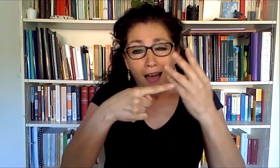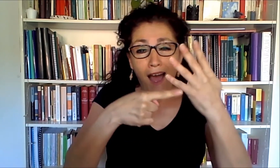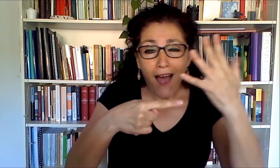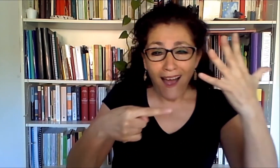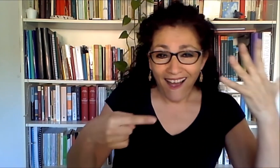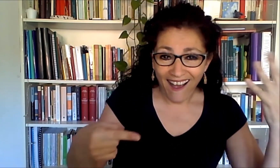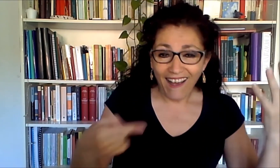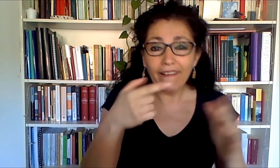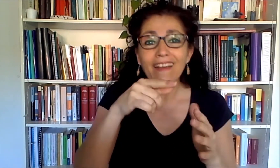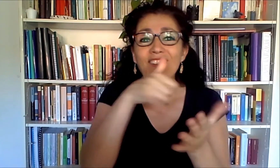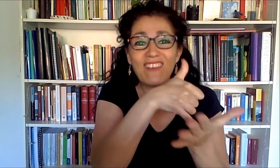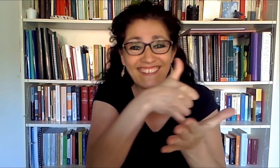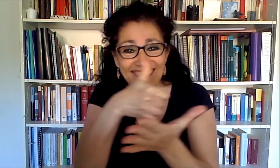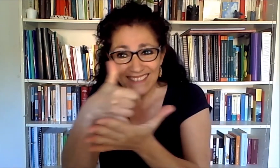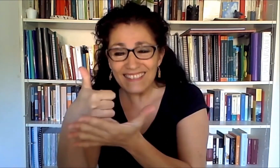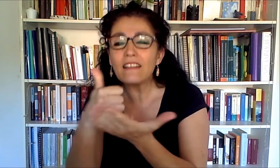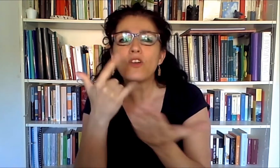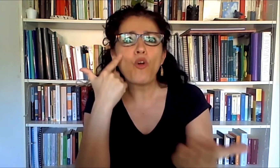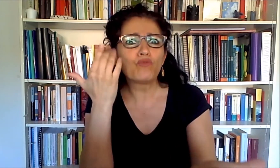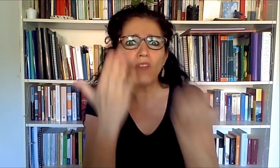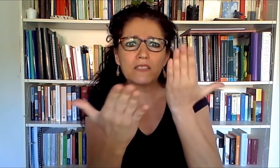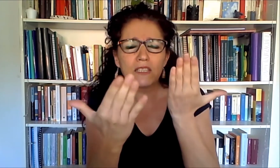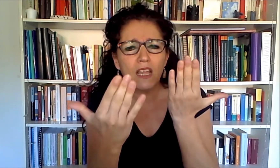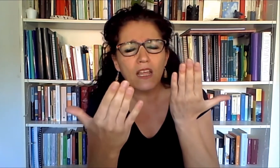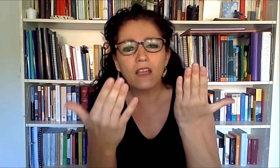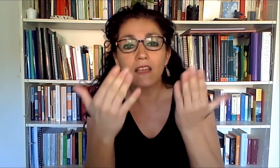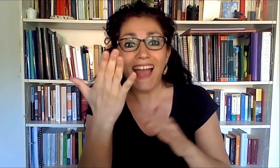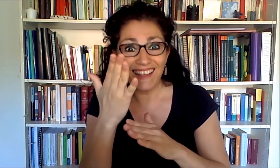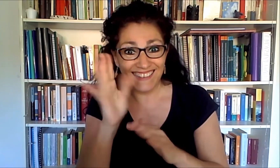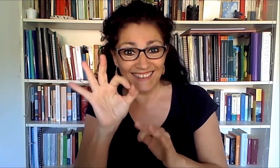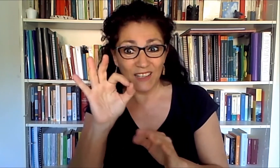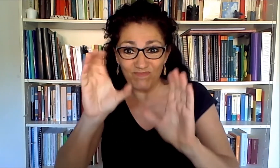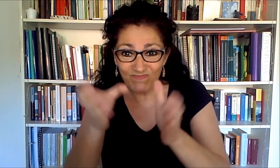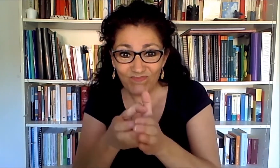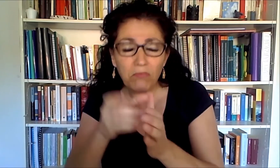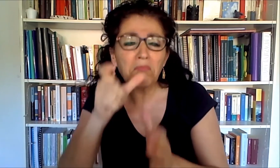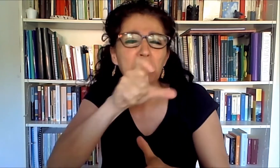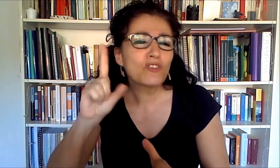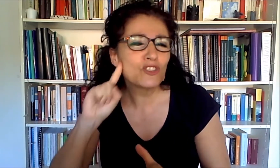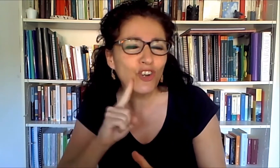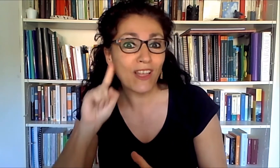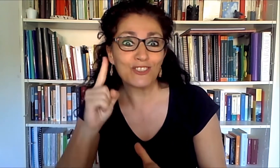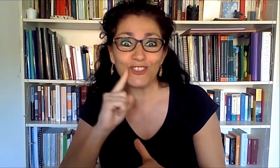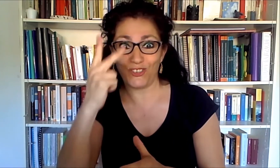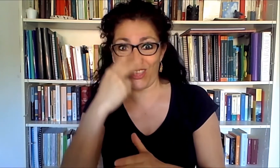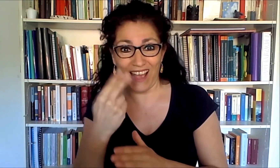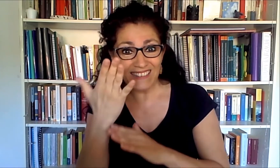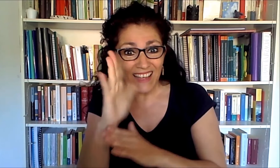las actitudes lingüísticas de las personas sordas y sordociegas, así como de los grupos de interés hacia la lengua,